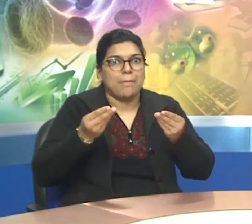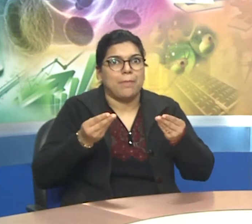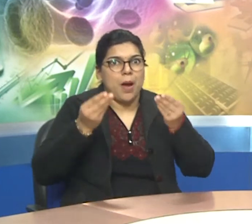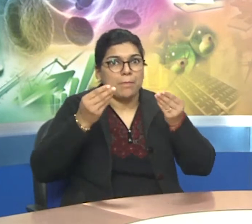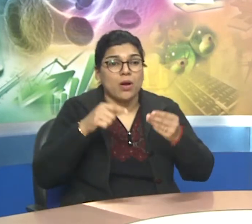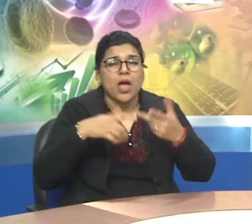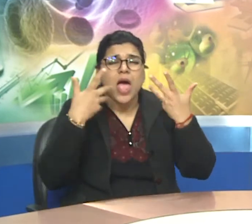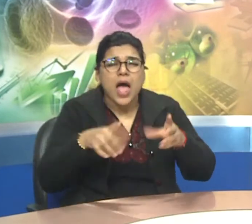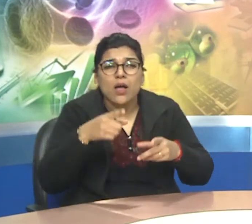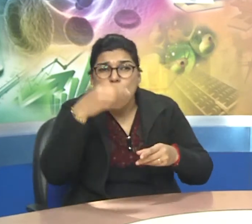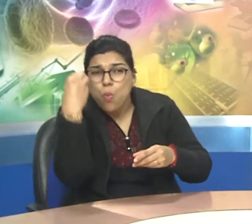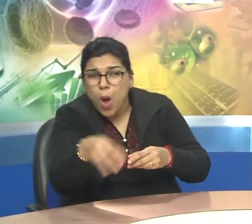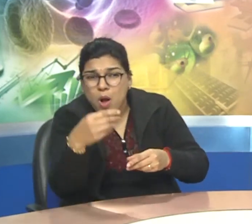be reused.